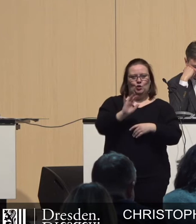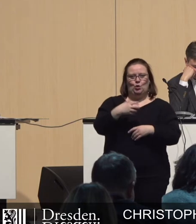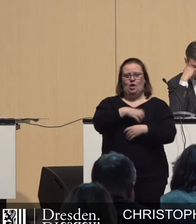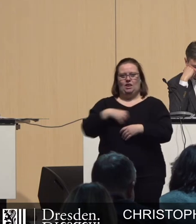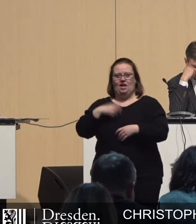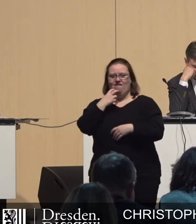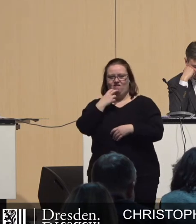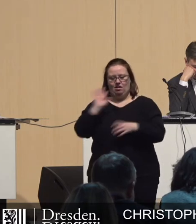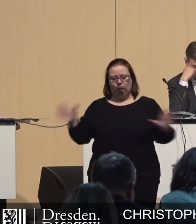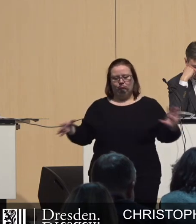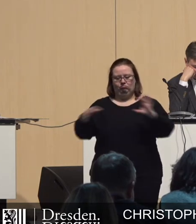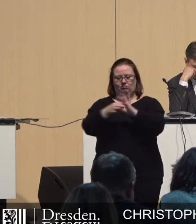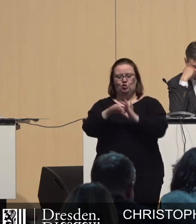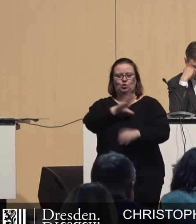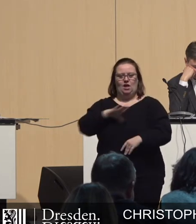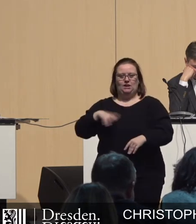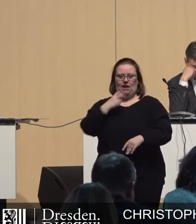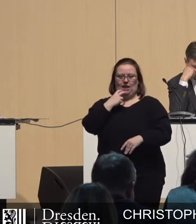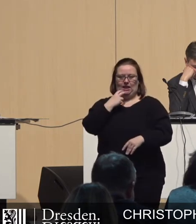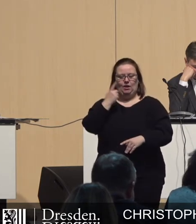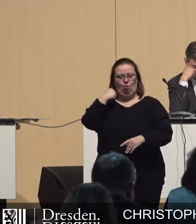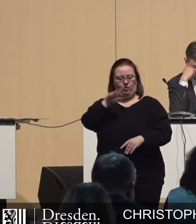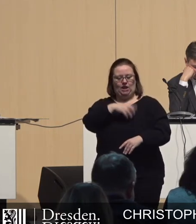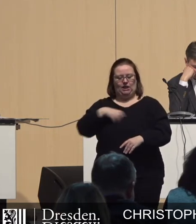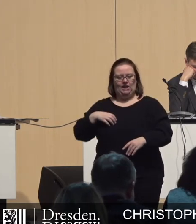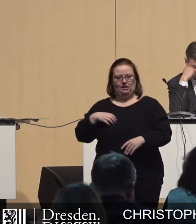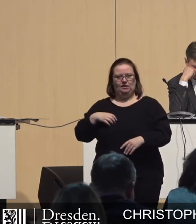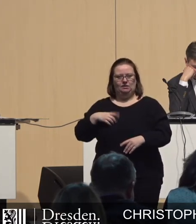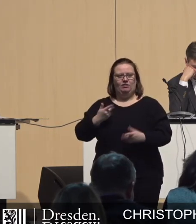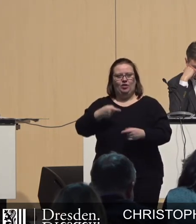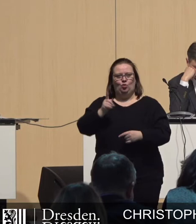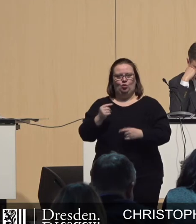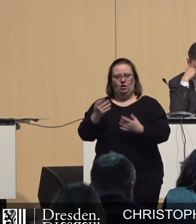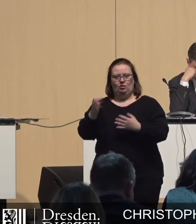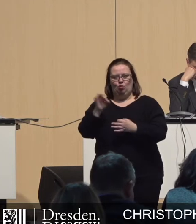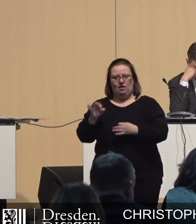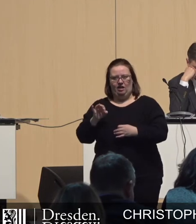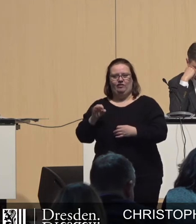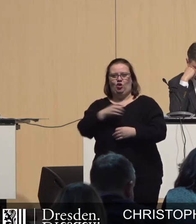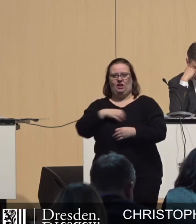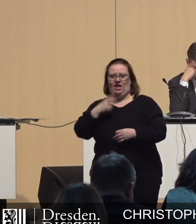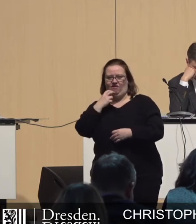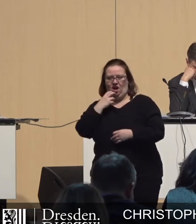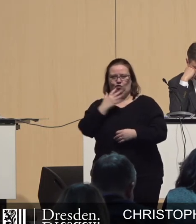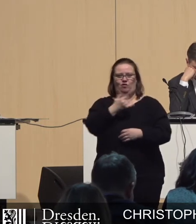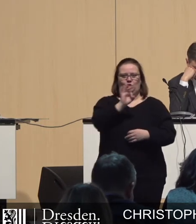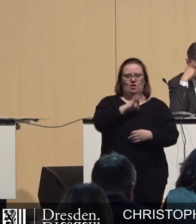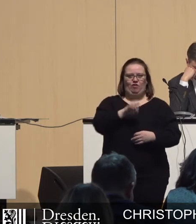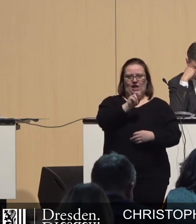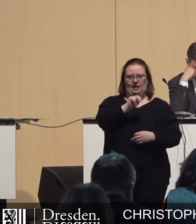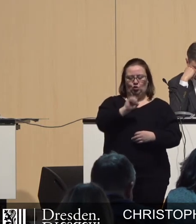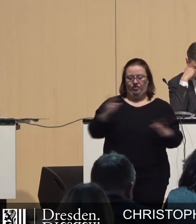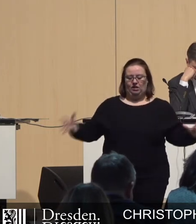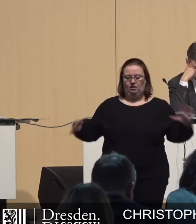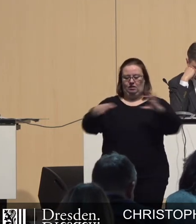Sachsenenergie erfolgen. Der Stadt Dresden gehören ja aktuell 100% der Drewag und 75% der Enso. Am fusionierten Unternehmen sollen